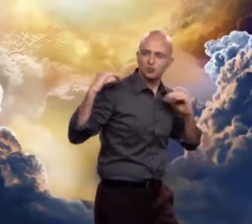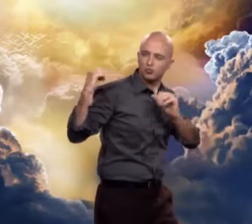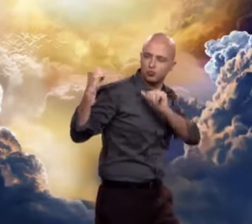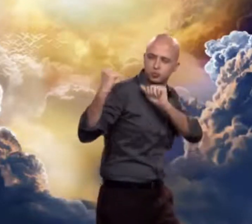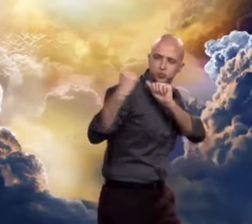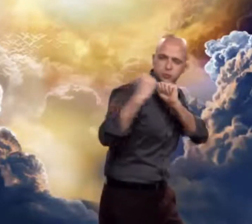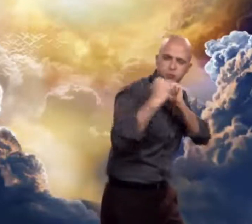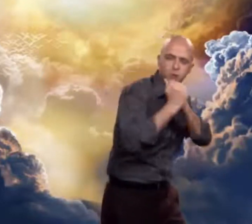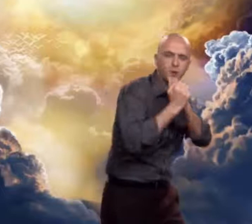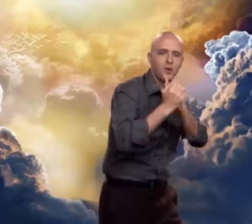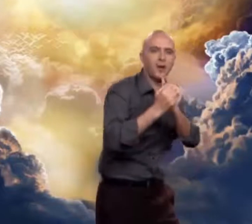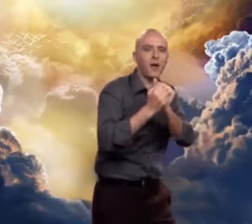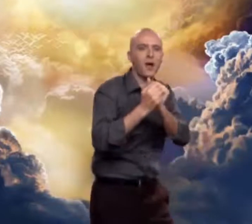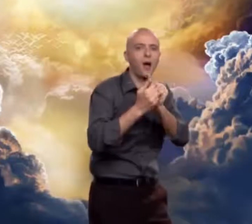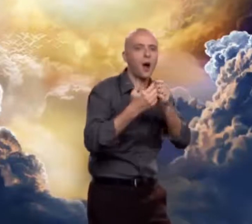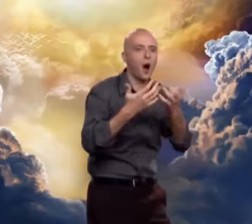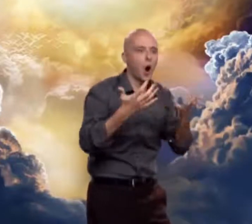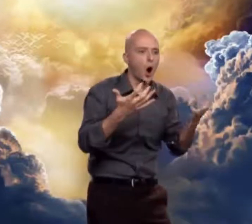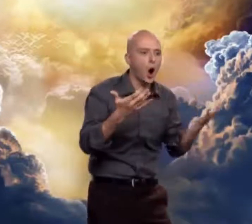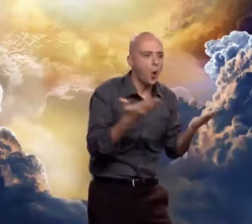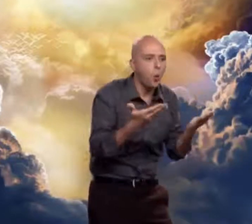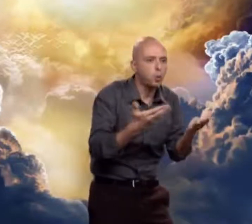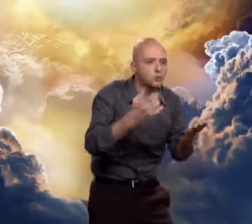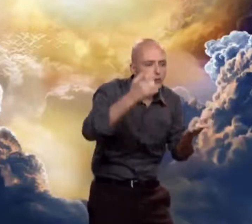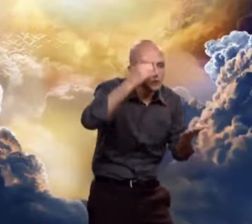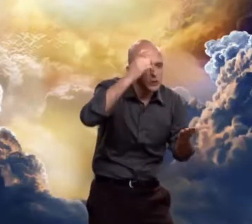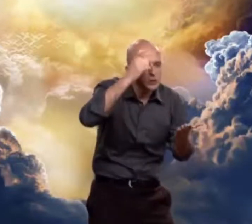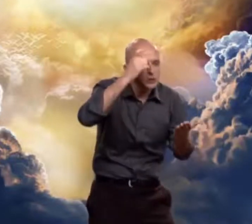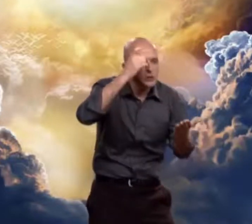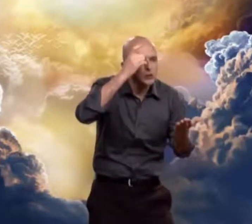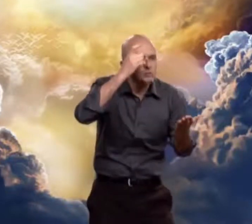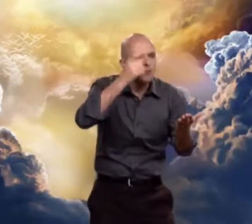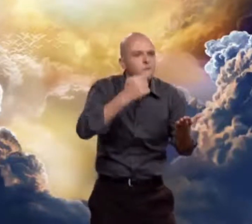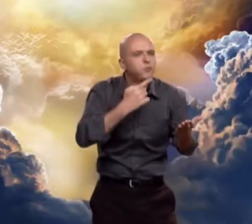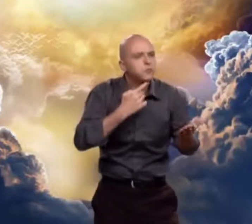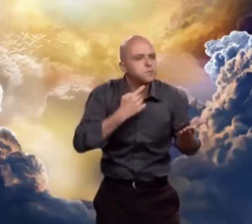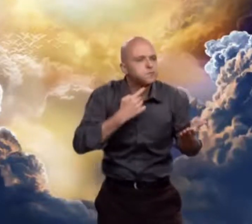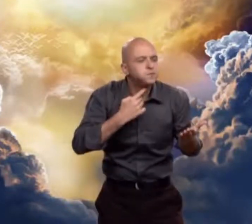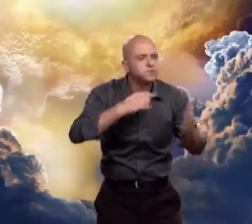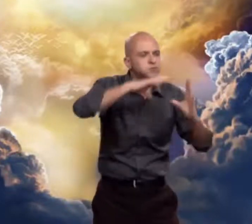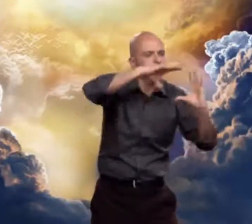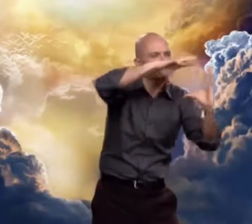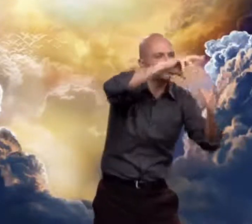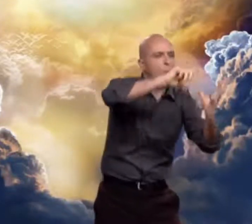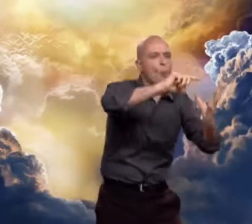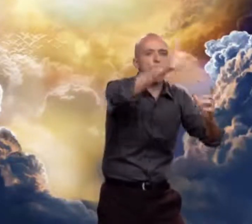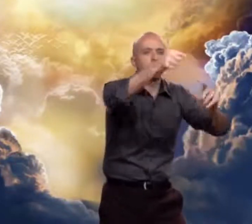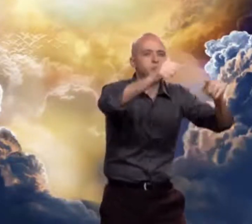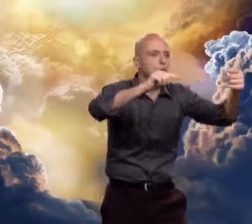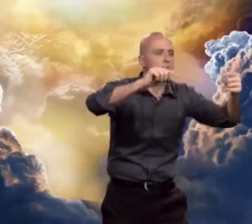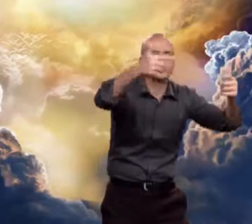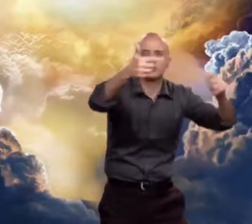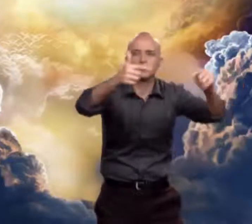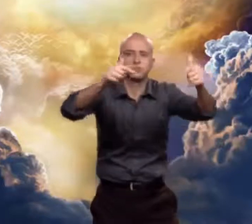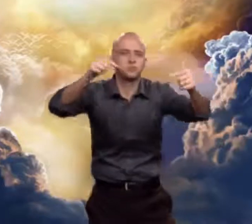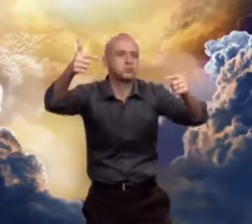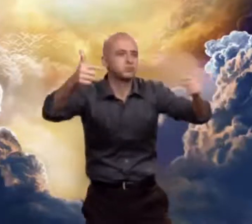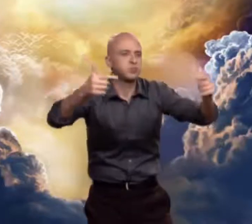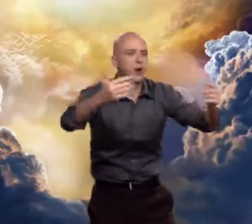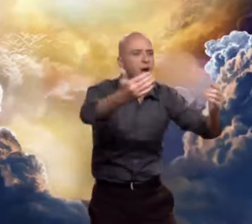natureza de suas ações. Antes que tivesse um desenvolvimento completo, o pecado não pareceria o mal que em